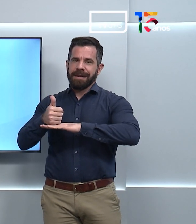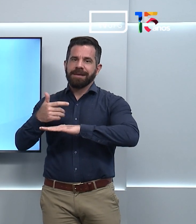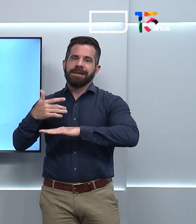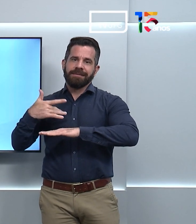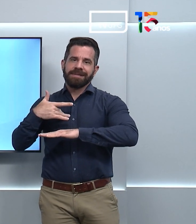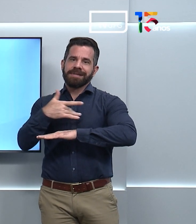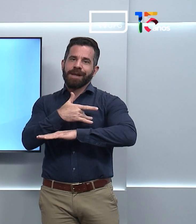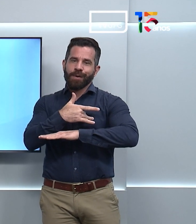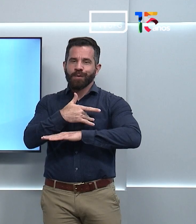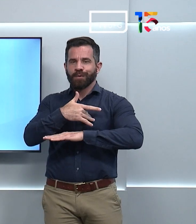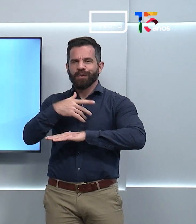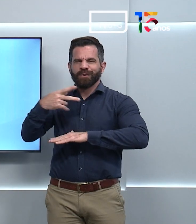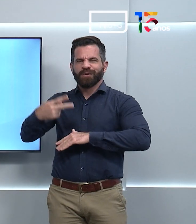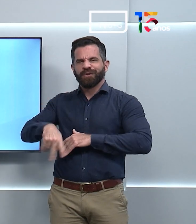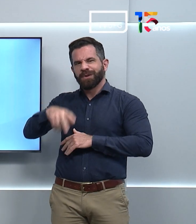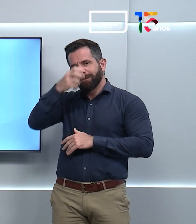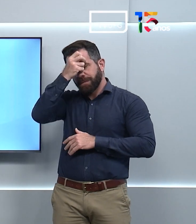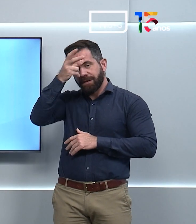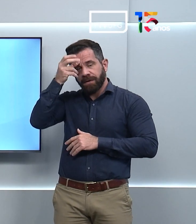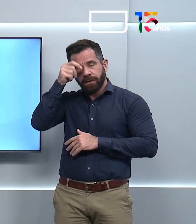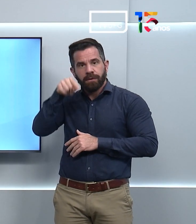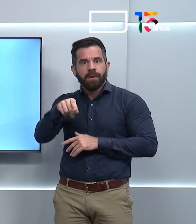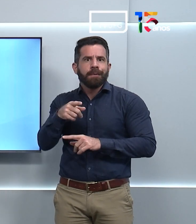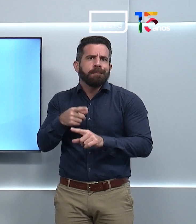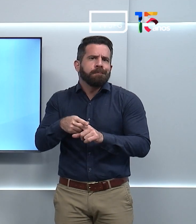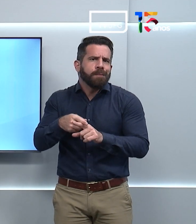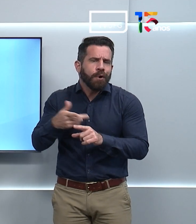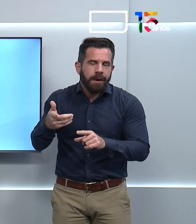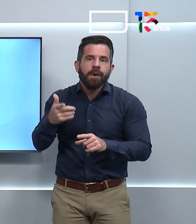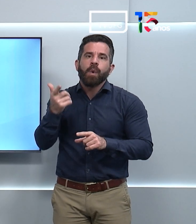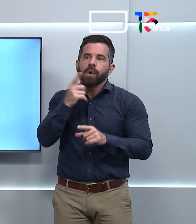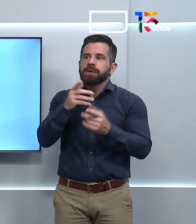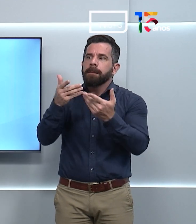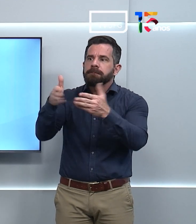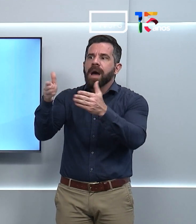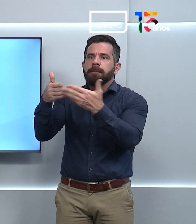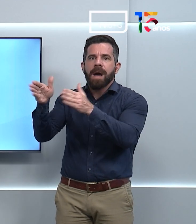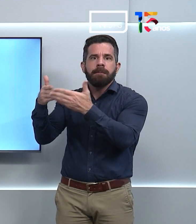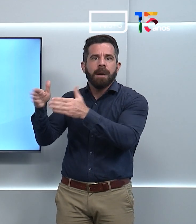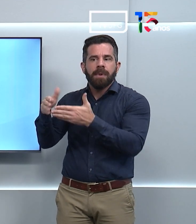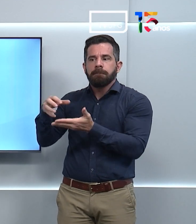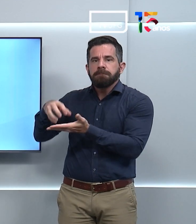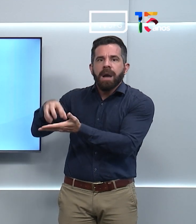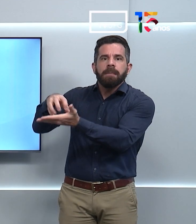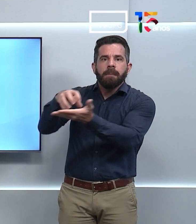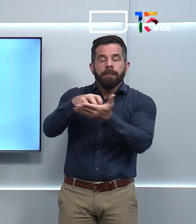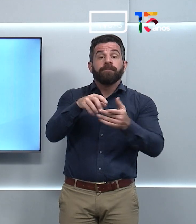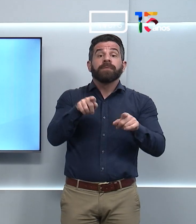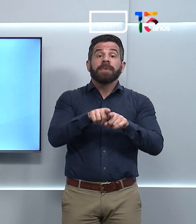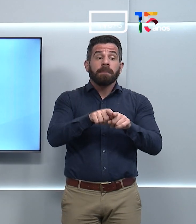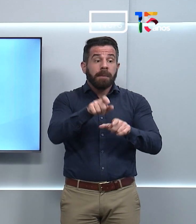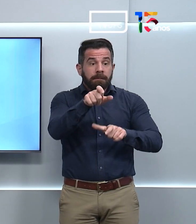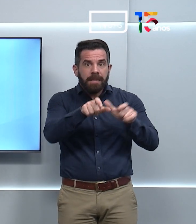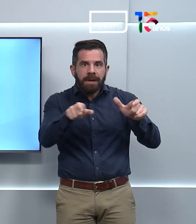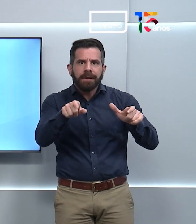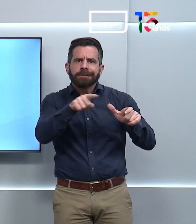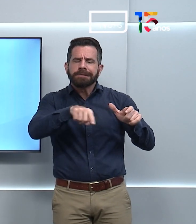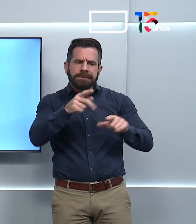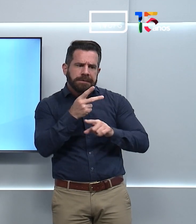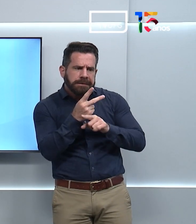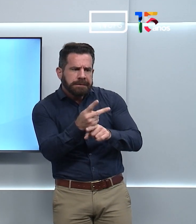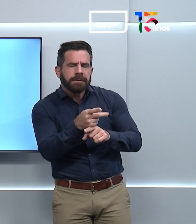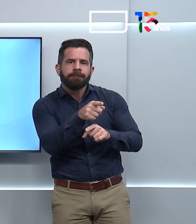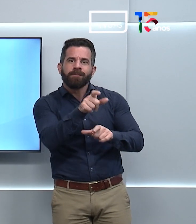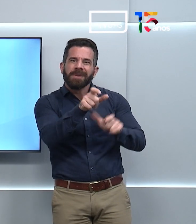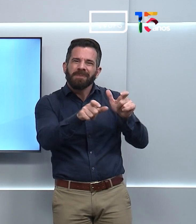Saúde, que atribui esse aumento à ampliação de pontos de vacinação e também à busca ativa por pessoas que fazem parte dos